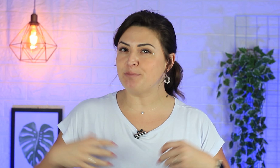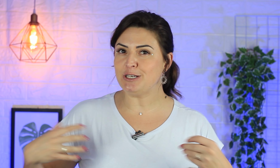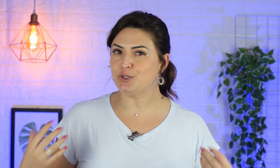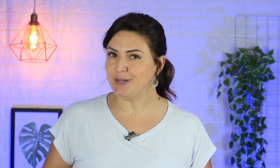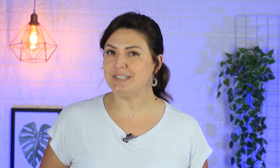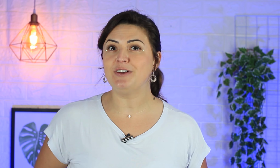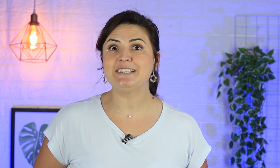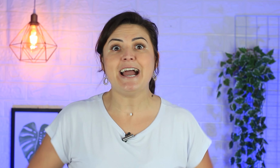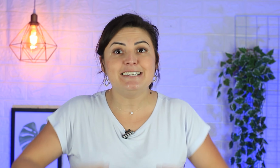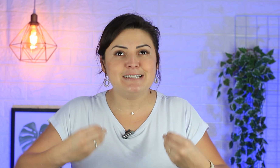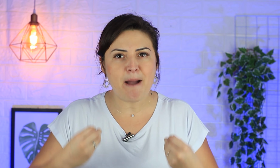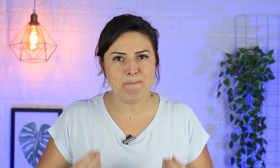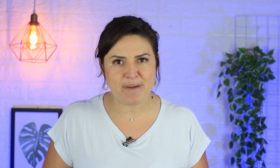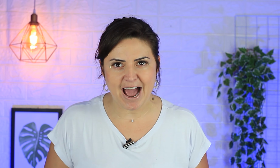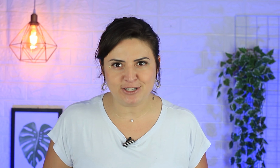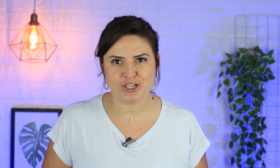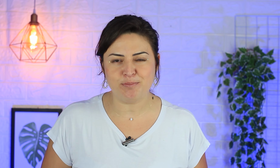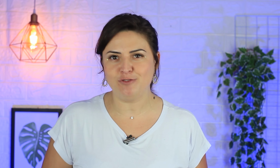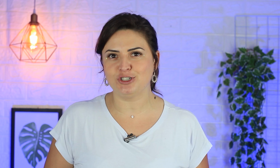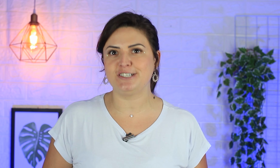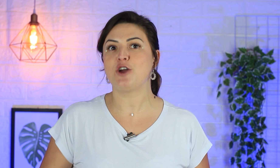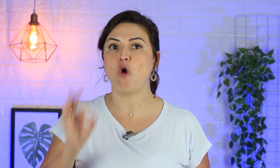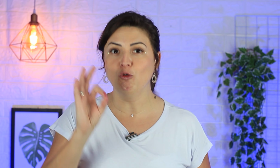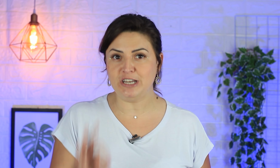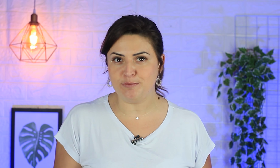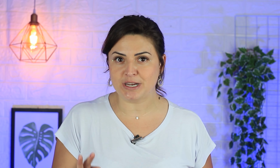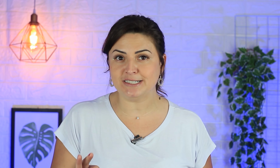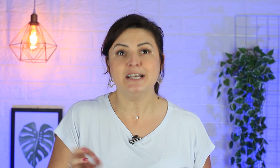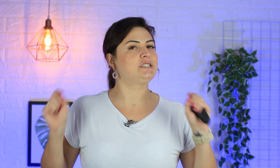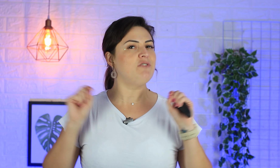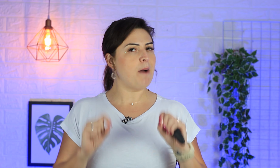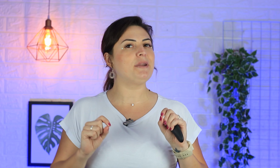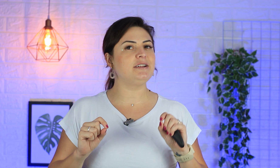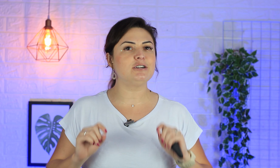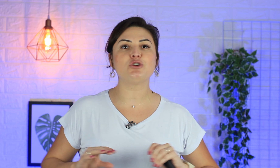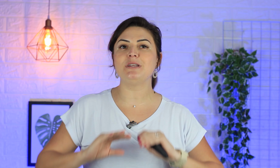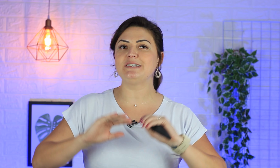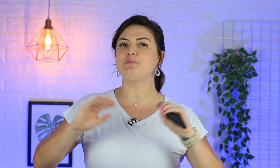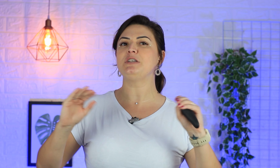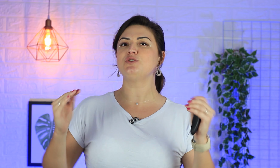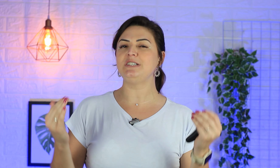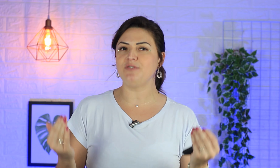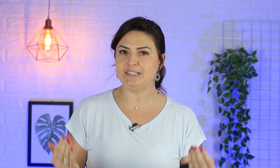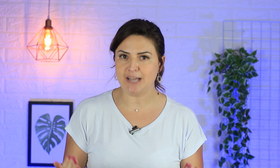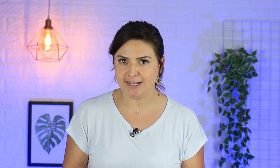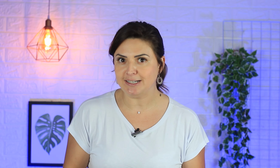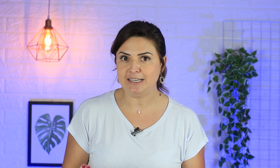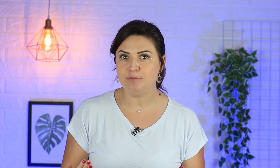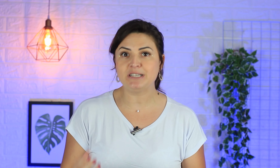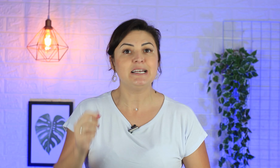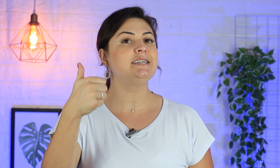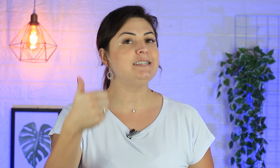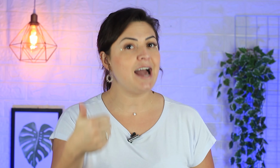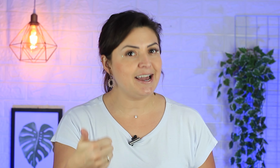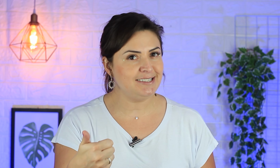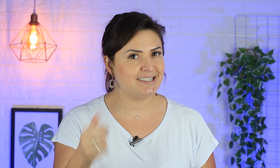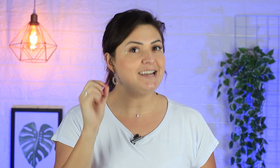expressões faciais na prática pra você com Libras. Você vai aprender sobre as expressões faciais na Libras, sinais que